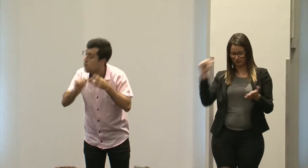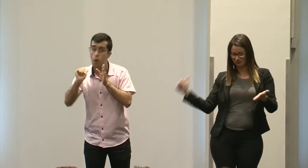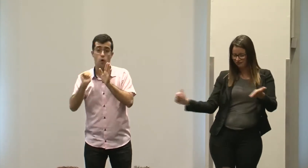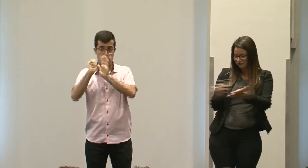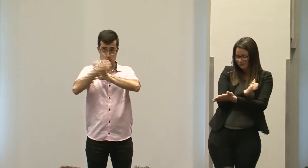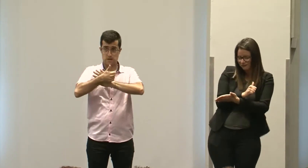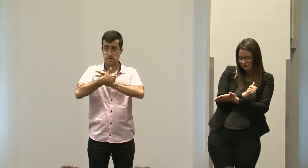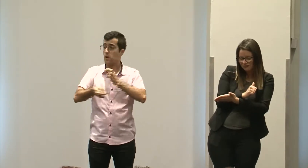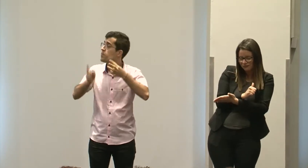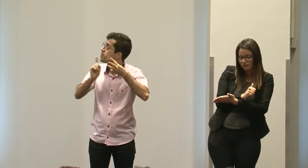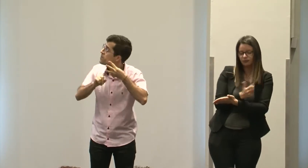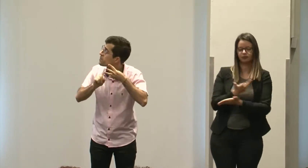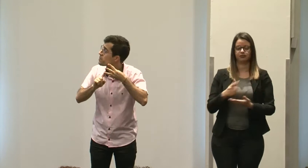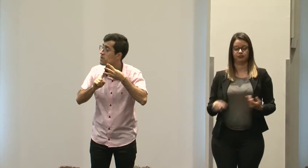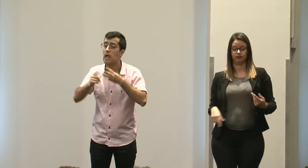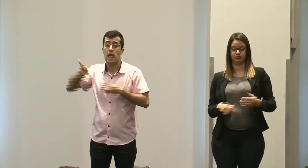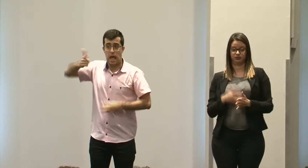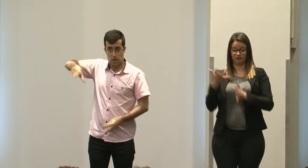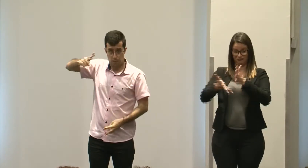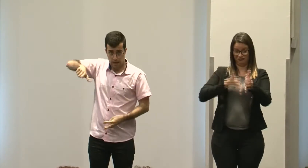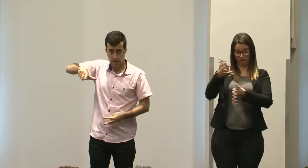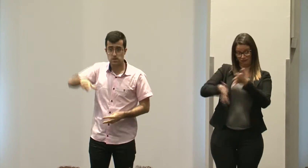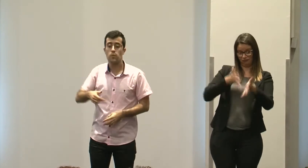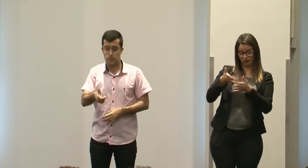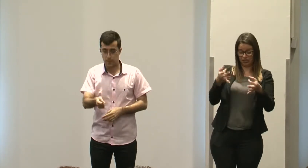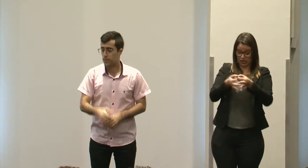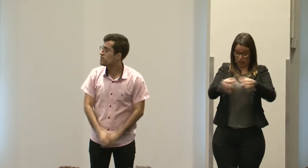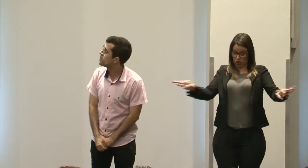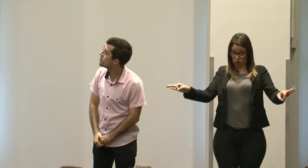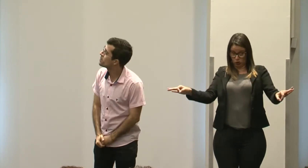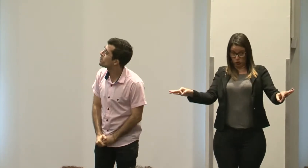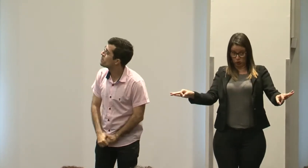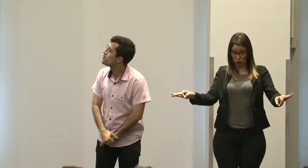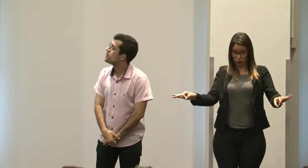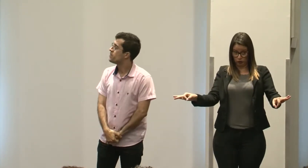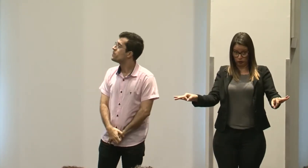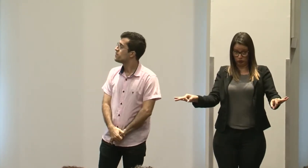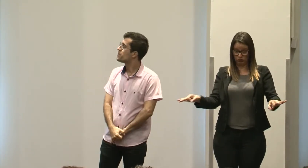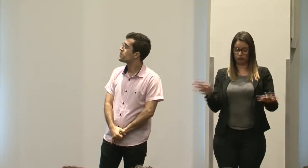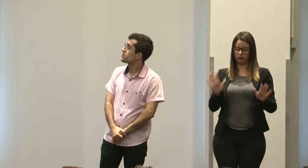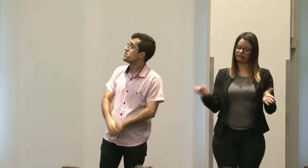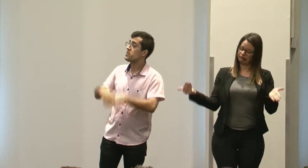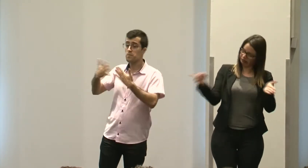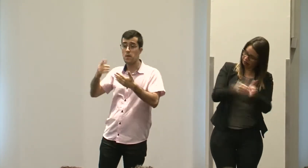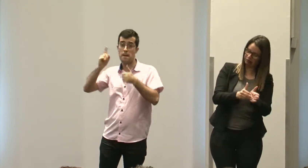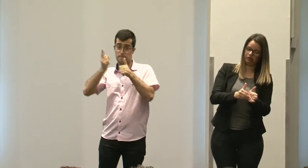ele sofre esse padrão de apagamento, repetição,